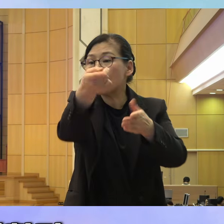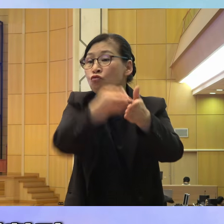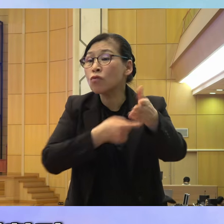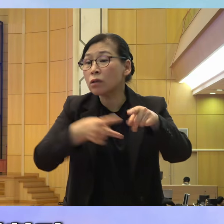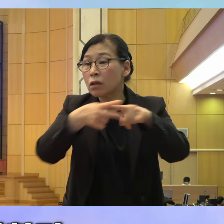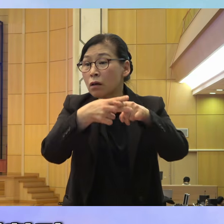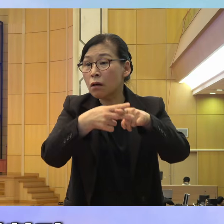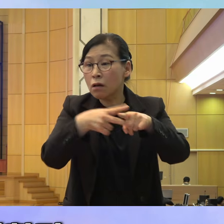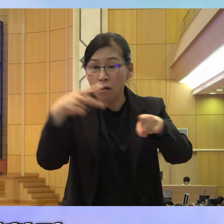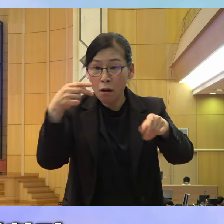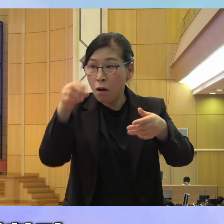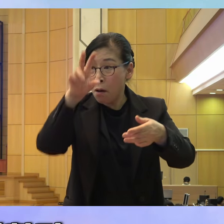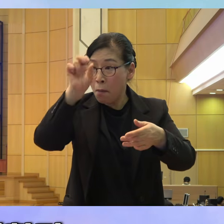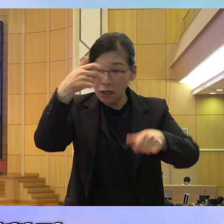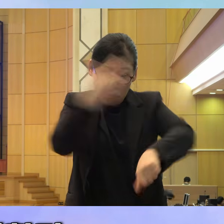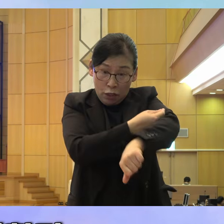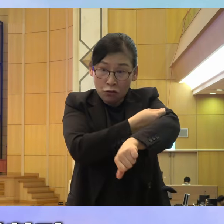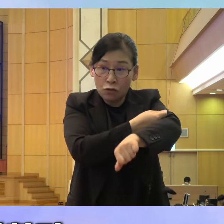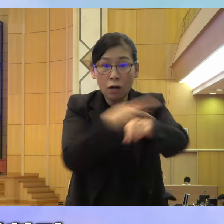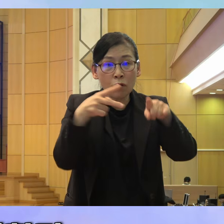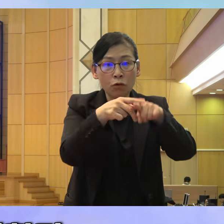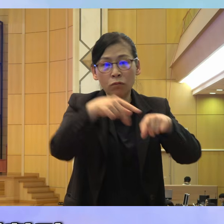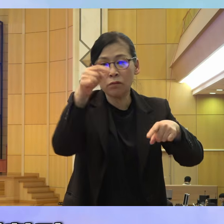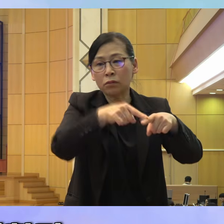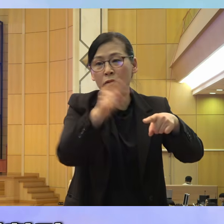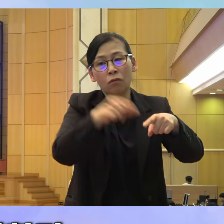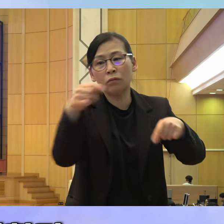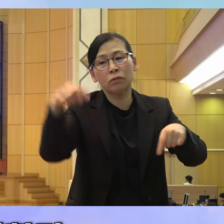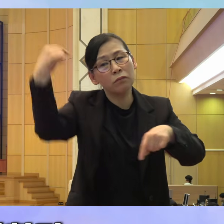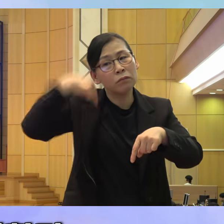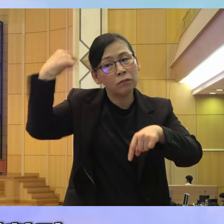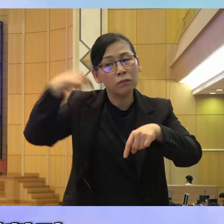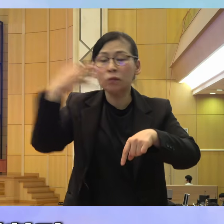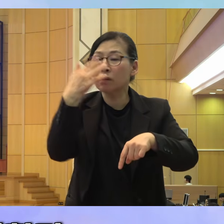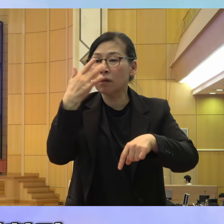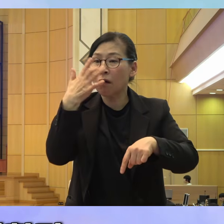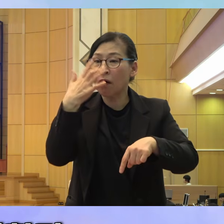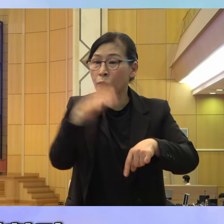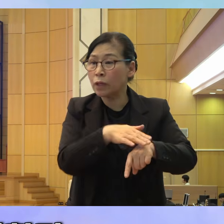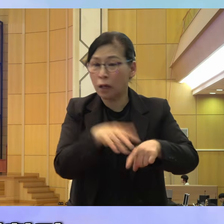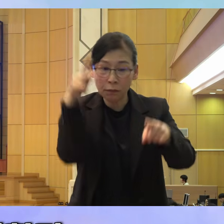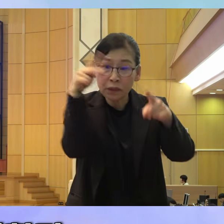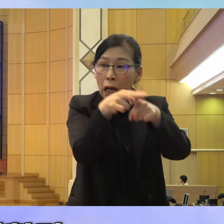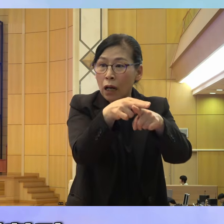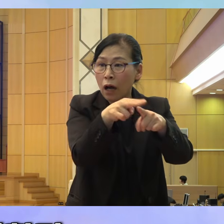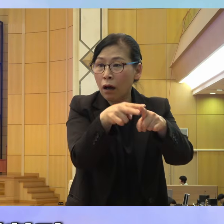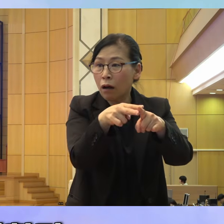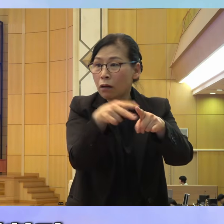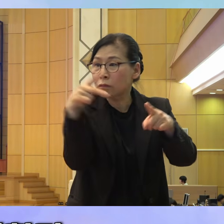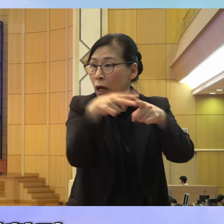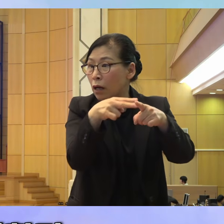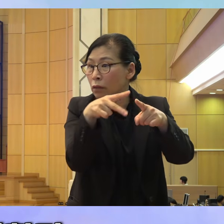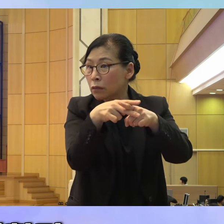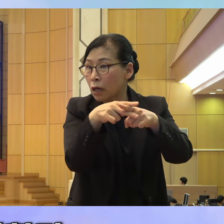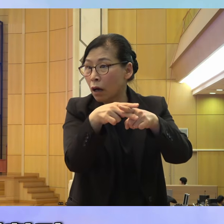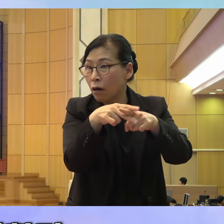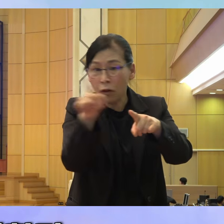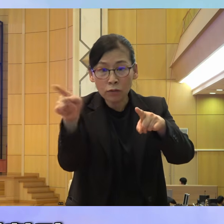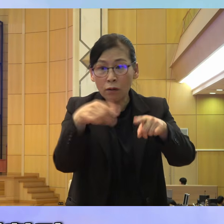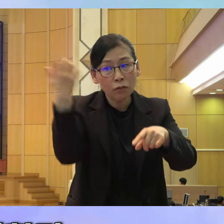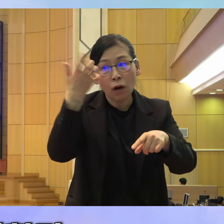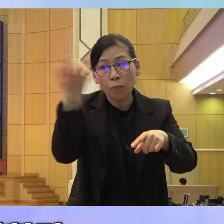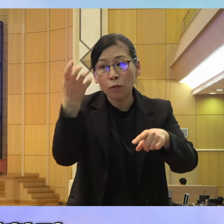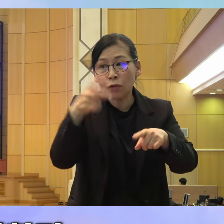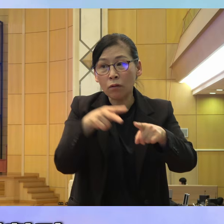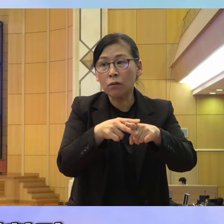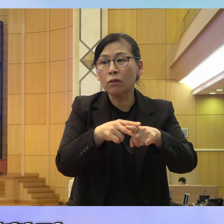있을 때 아픈 것도 느끼고 좋은 것도 느끼고, 영혼 빠져나면 그냥 나무 토막처럼 시체야. 그냥 자르거나